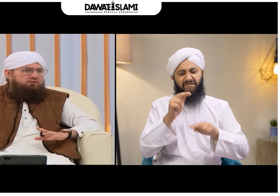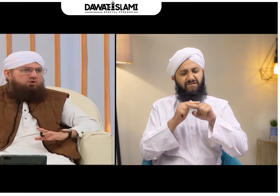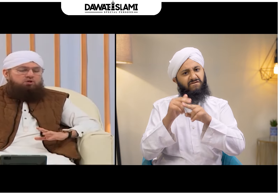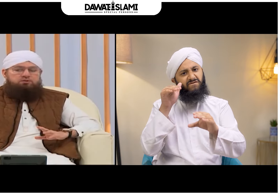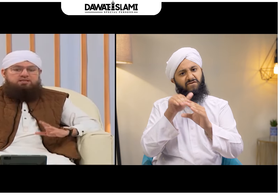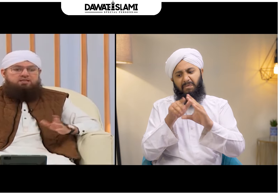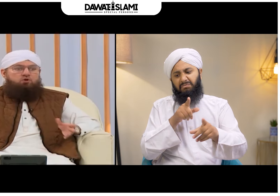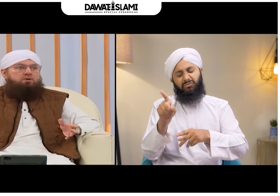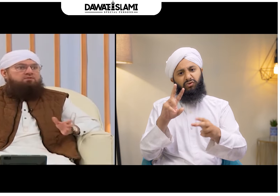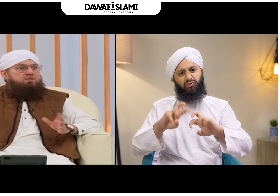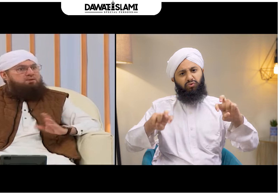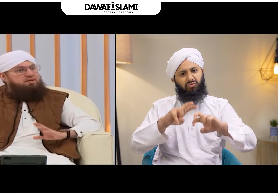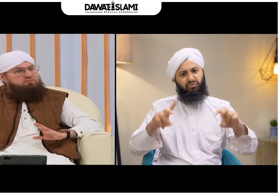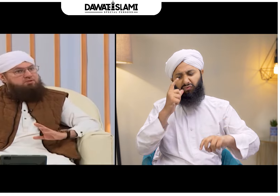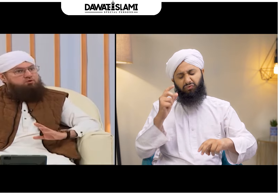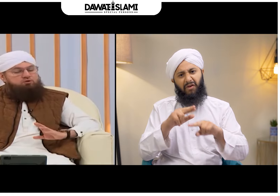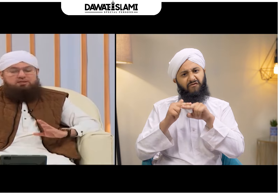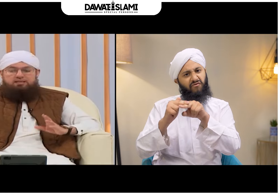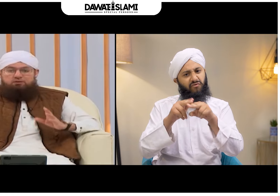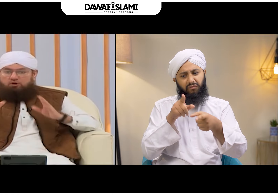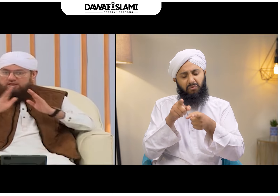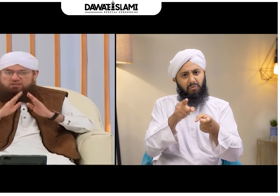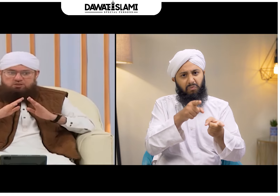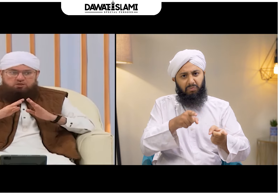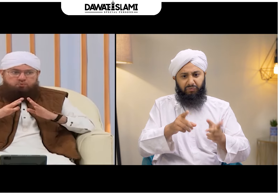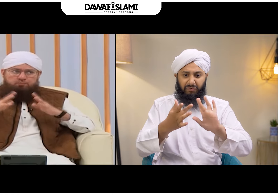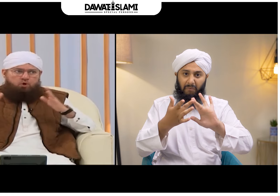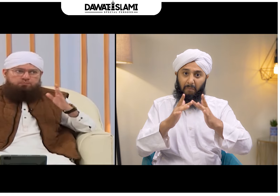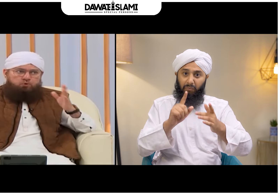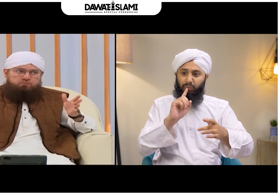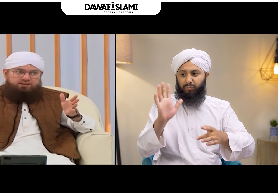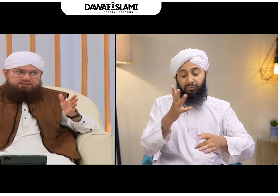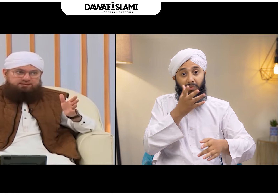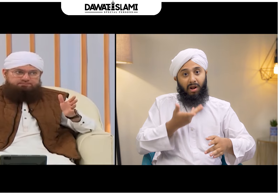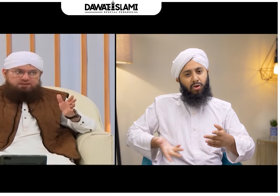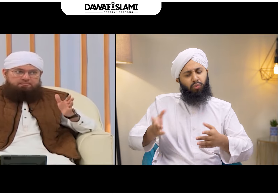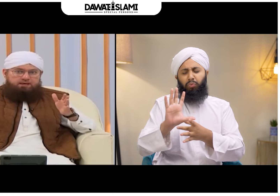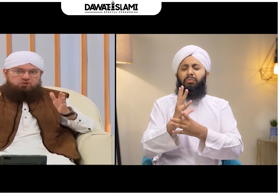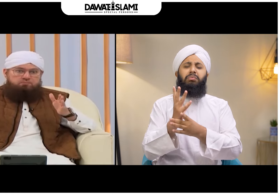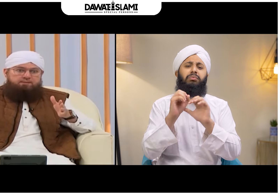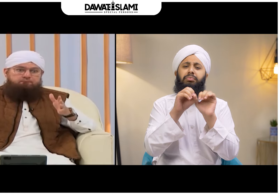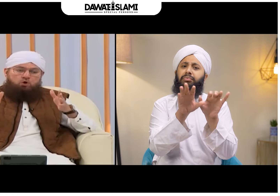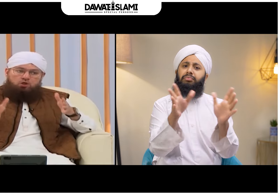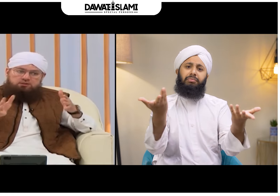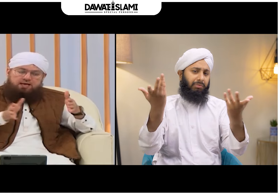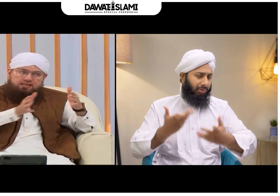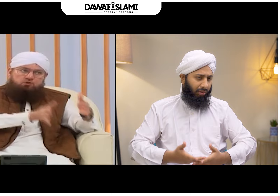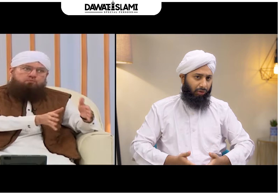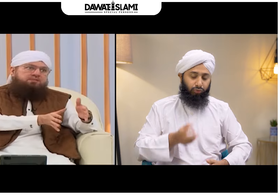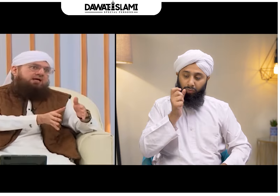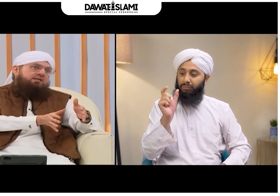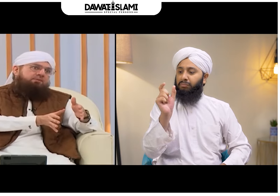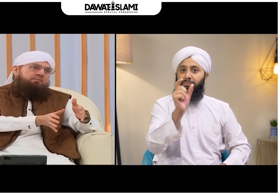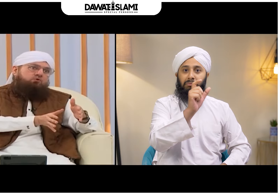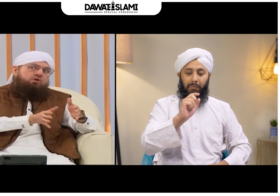بعض اوقات ایسا ہو رہا ہوتا ہے، نند اور بھاوج کے معاملات میں ایسا ہو رہا ہوتا ہے. تو اگر اس بہت براڈ پراسپیکٹس ہے کہ اس میں بہت ساری جگہوں